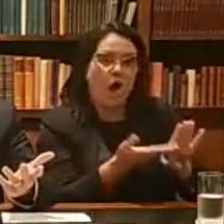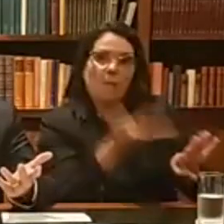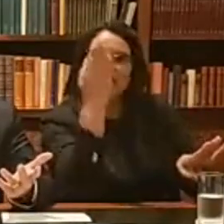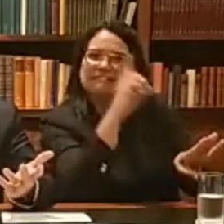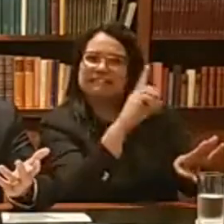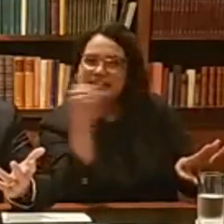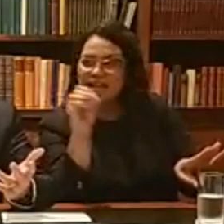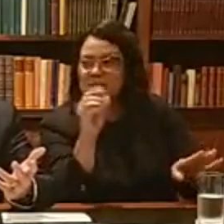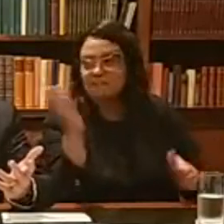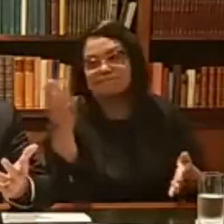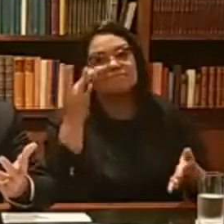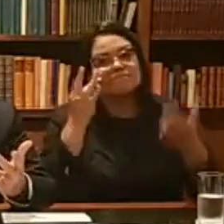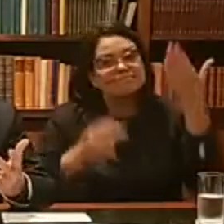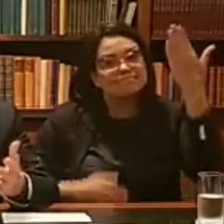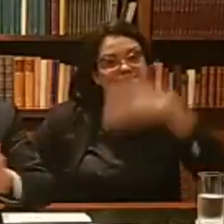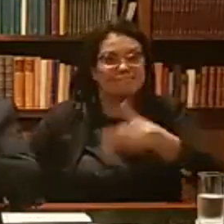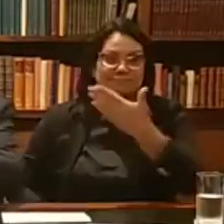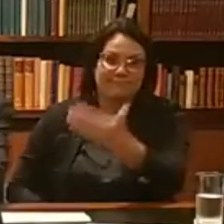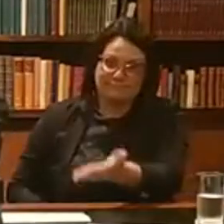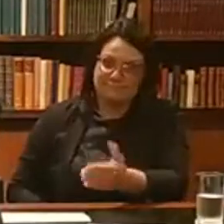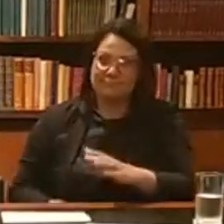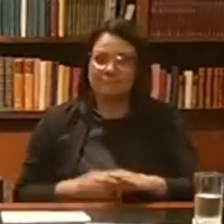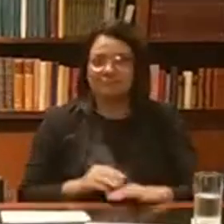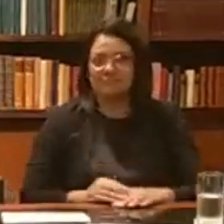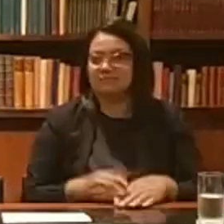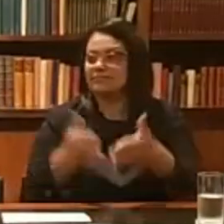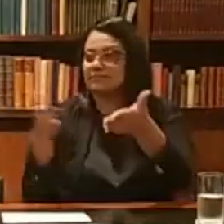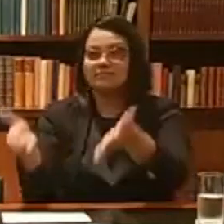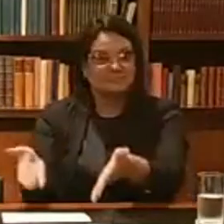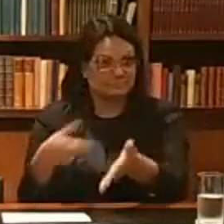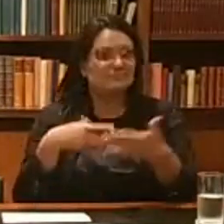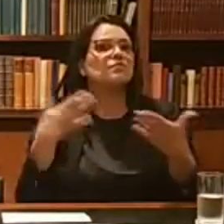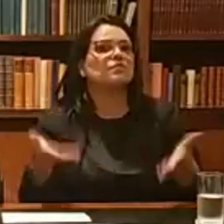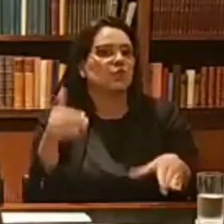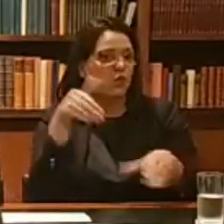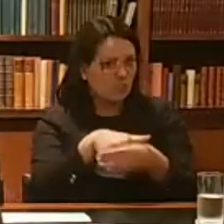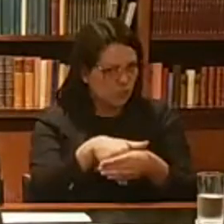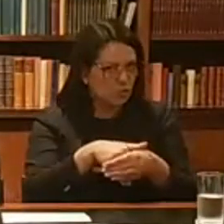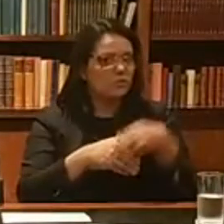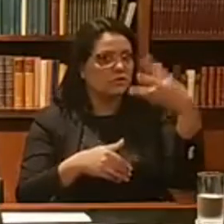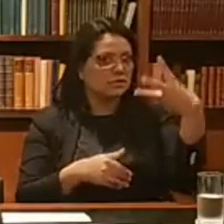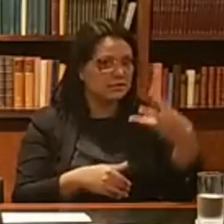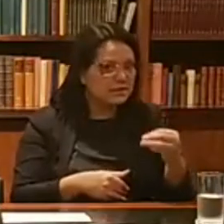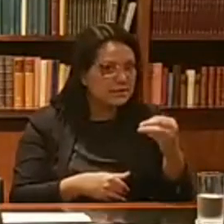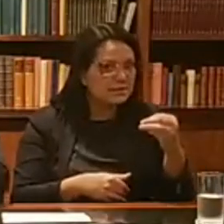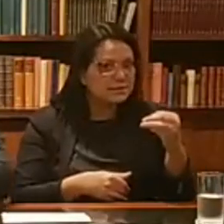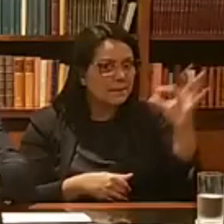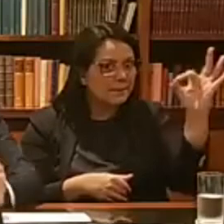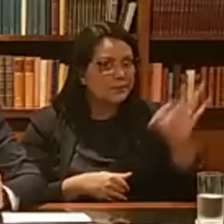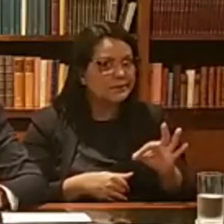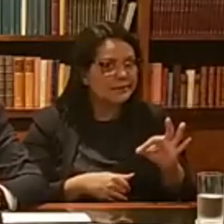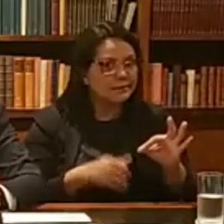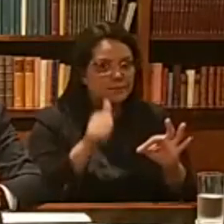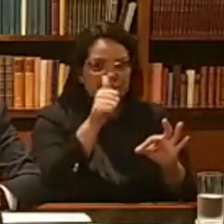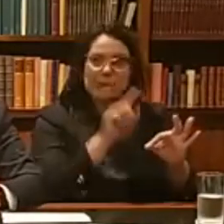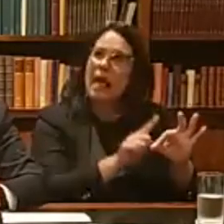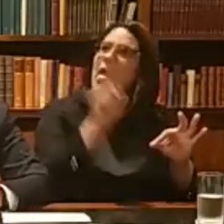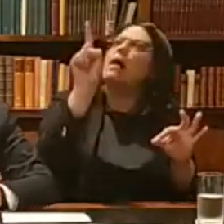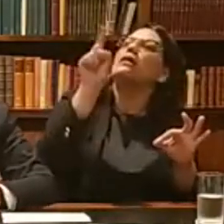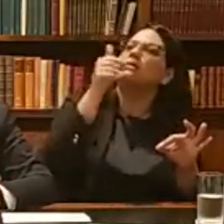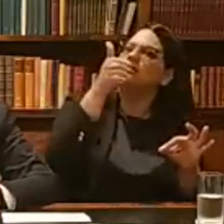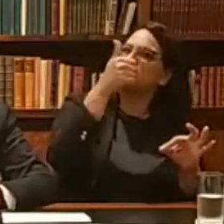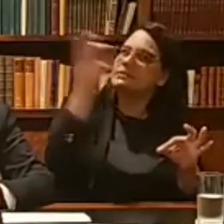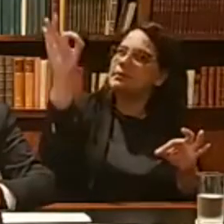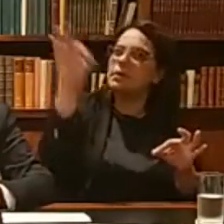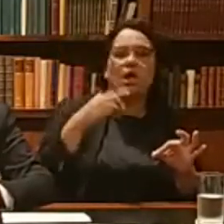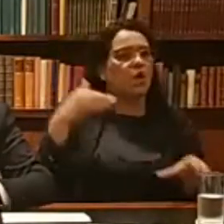aqui. Detalhe, quando foi votado, passar de 30% para 100%, eu vetei. Em menos de